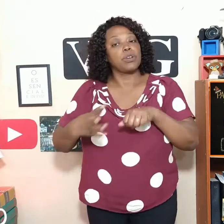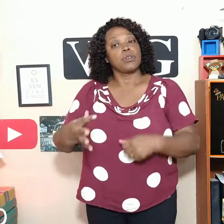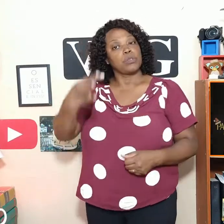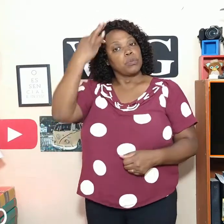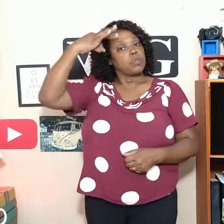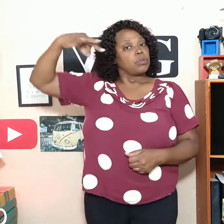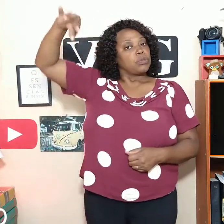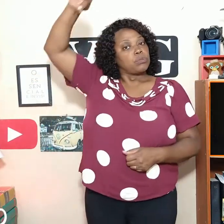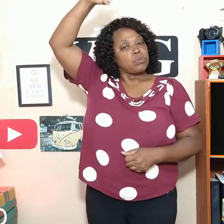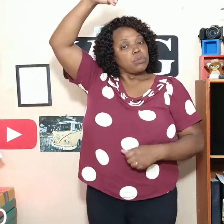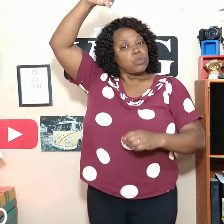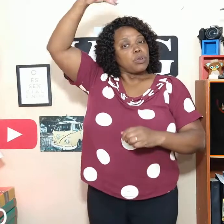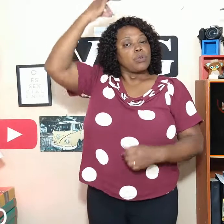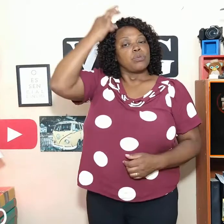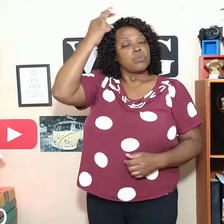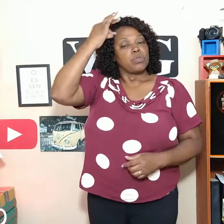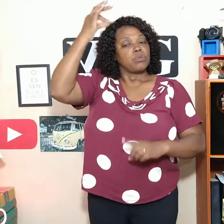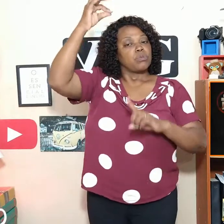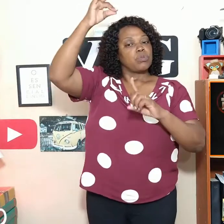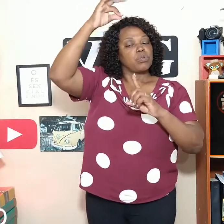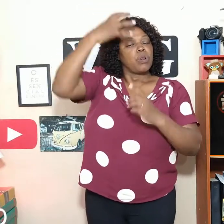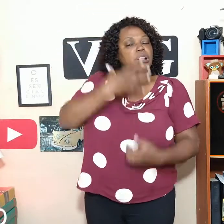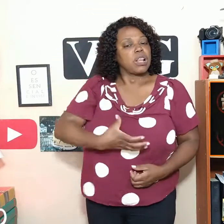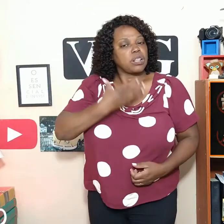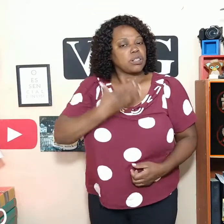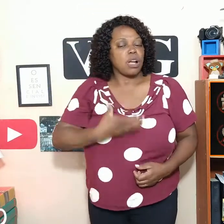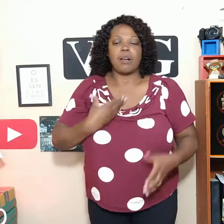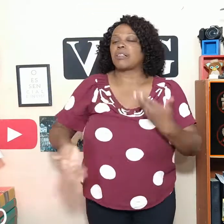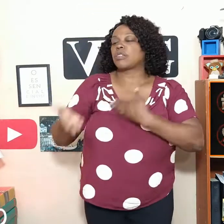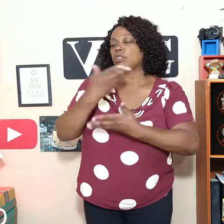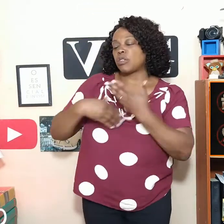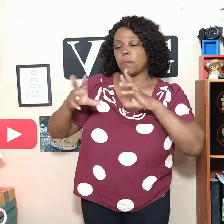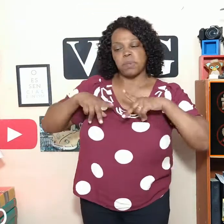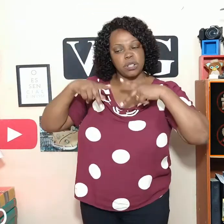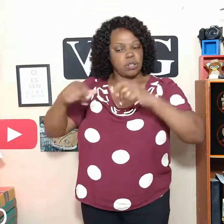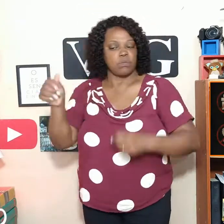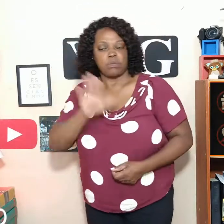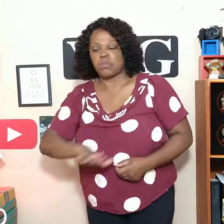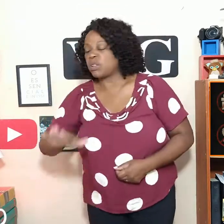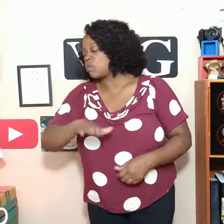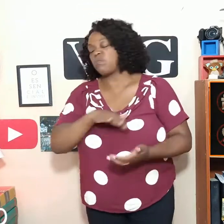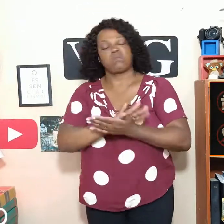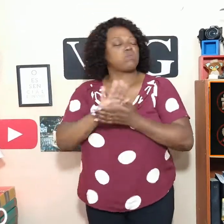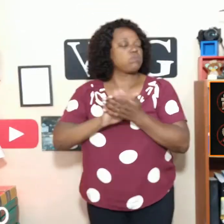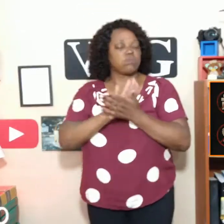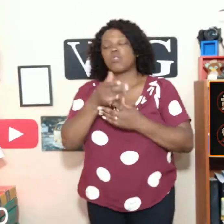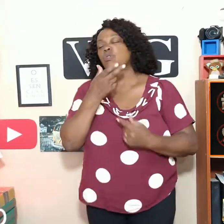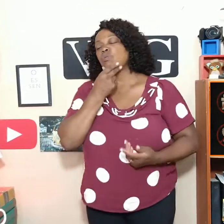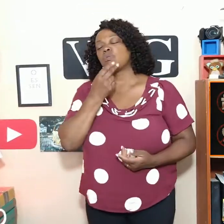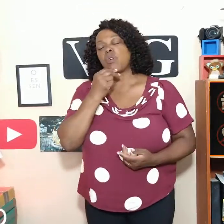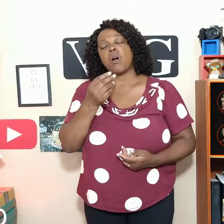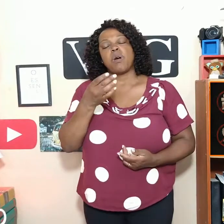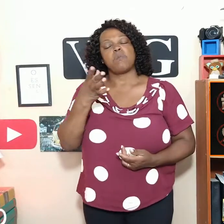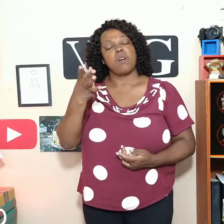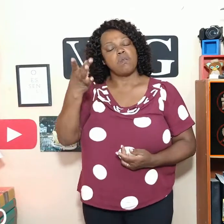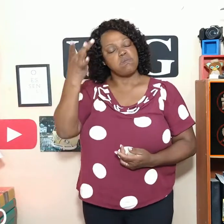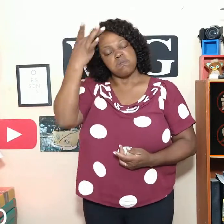O espírito do Natal não tinha relações com presentes ou com crianças, mas com a festividade. Um homem espirituoso,